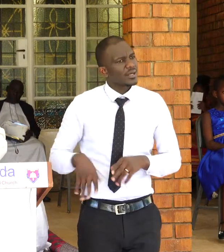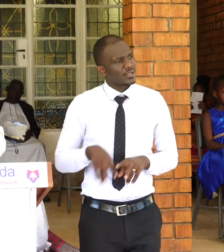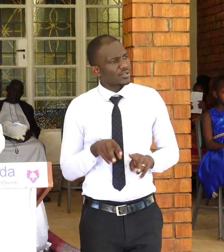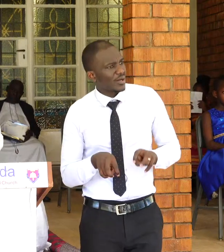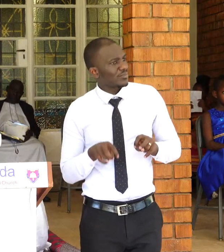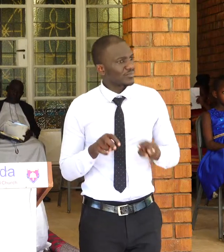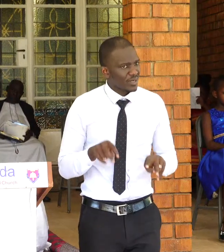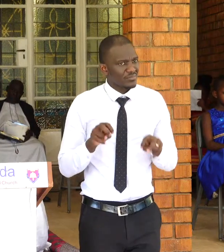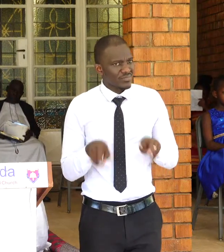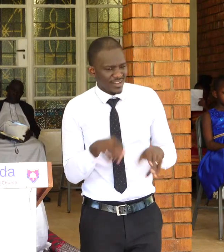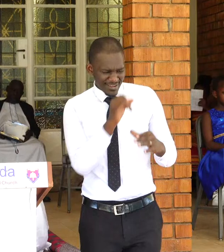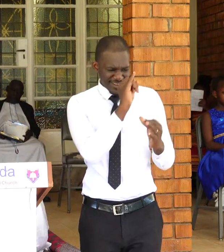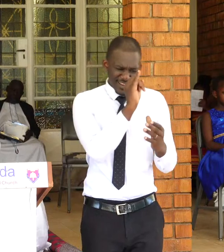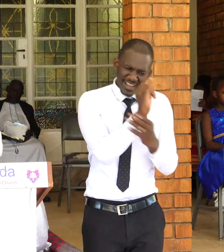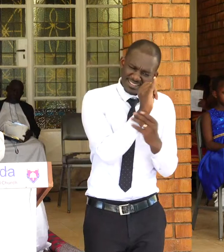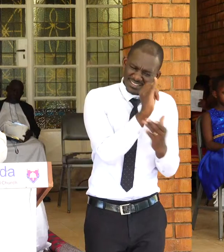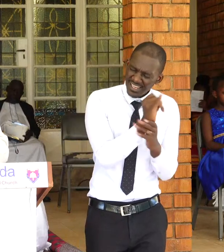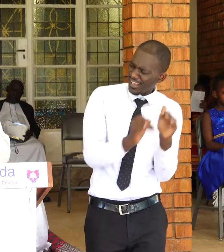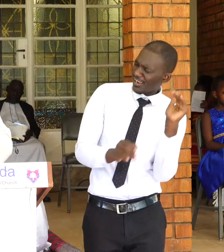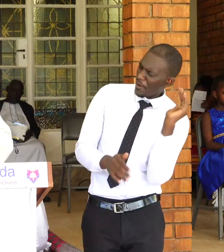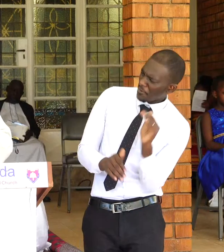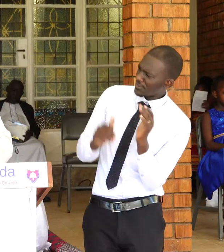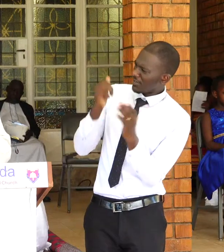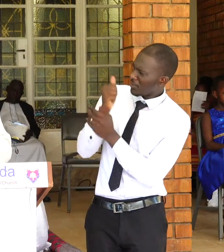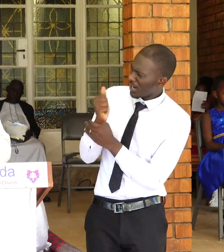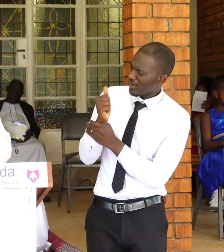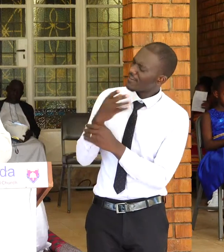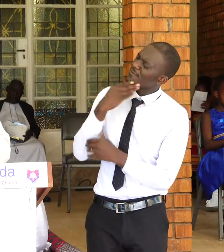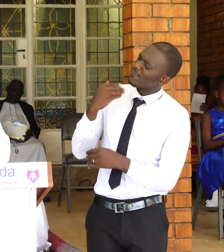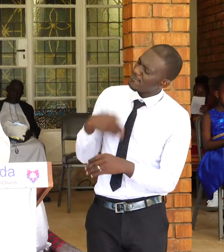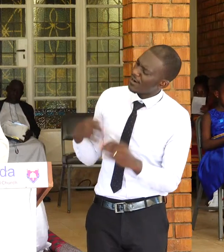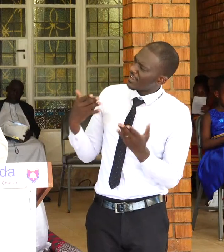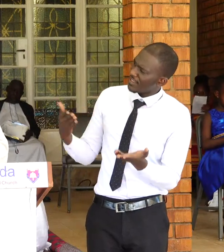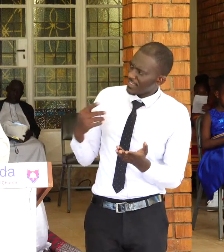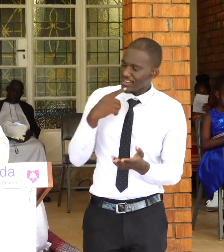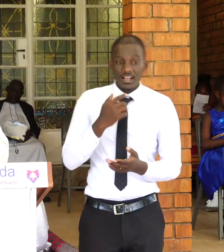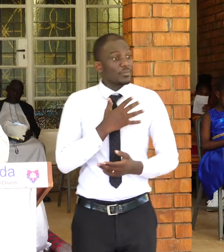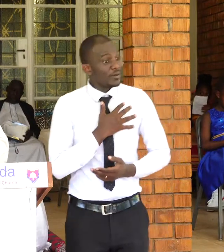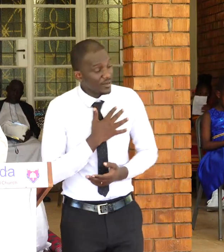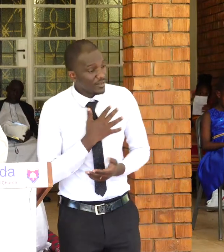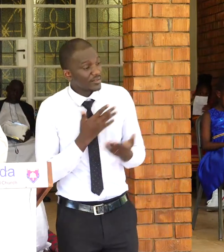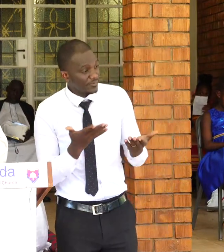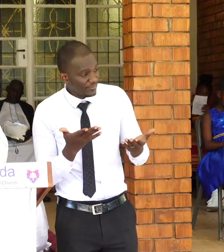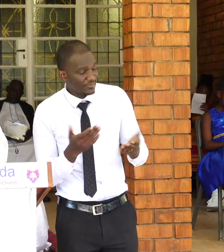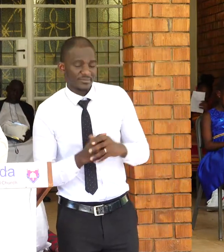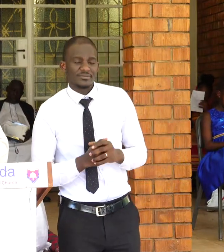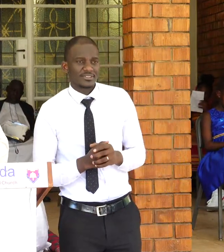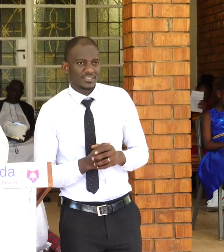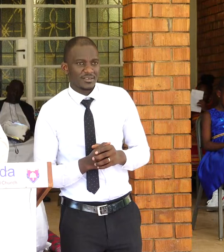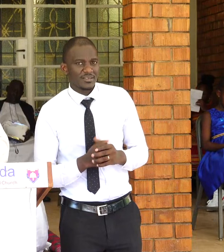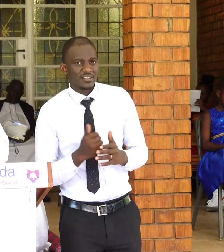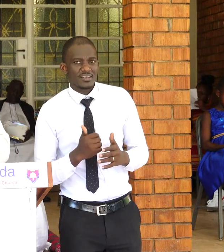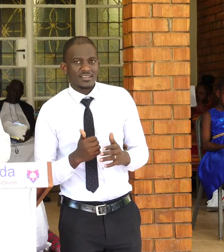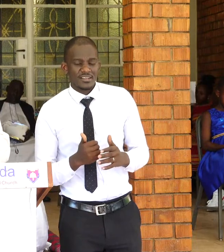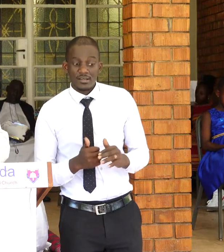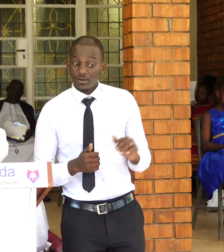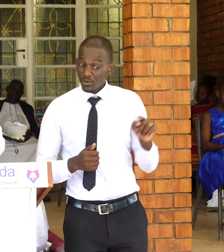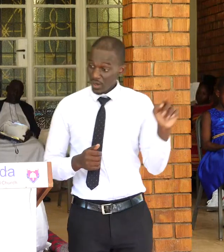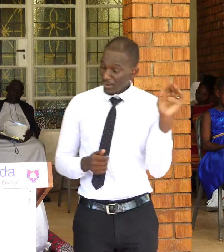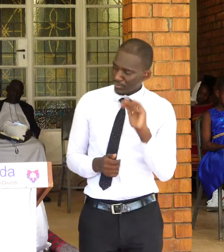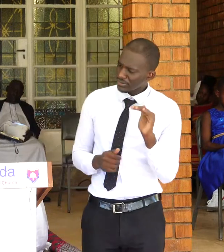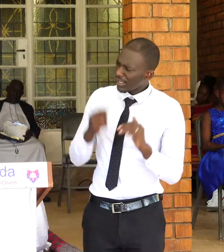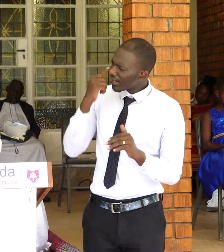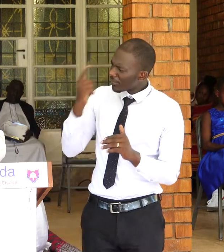bombi. Isaaka n'agamba Ibulayimu kitaawe nti, kitange, n'ayogera nti nze nzuno mwana wange, n'ayogera nti